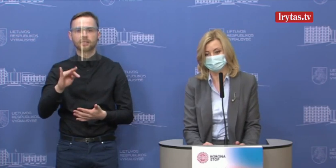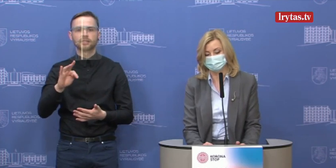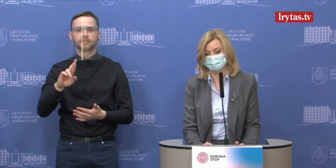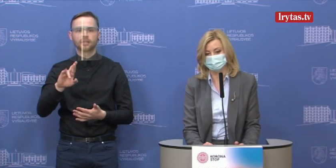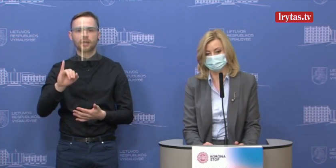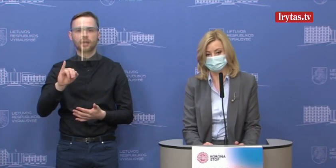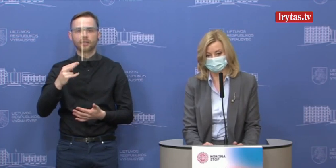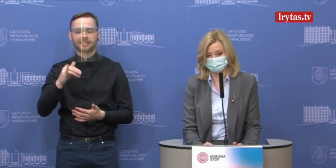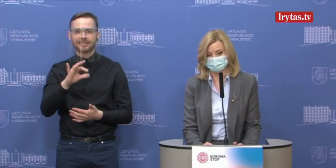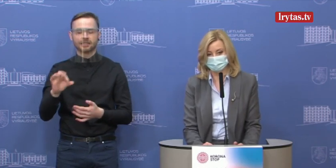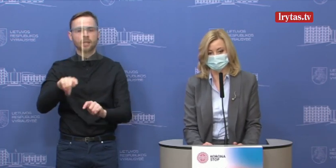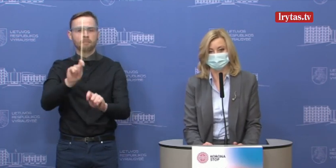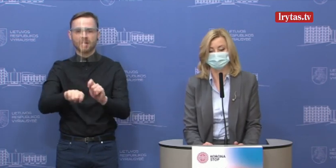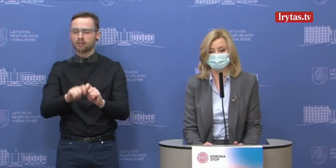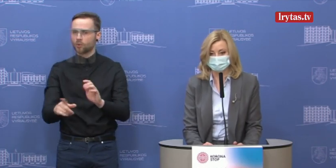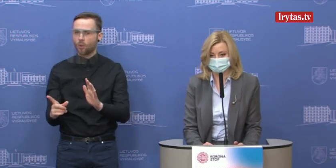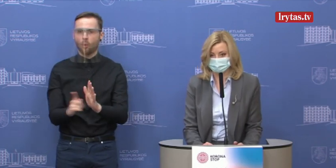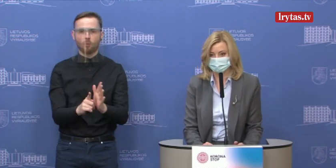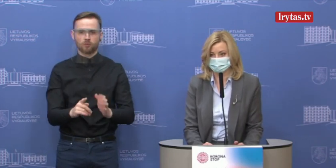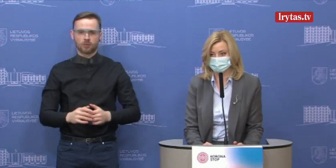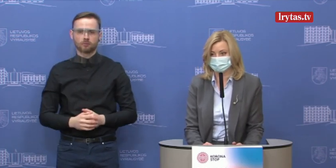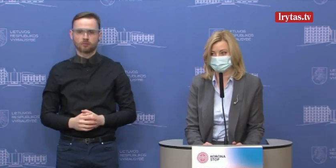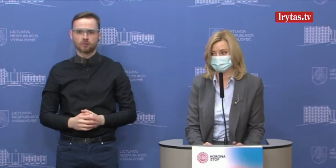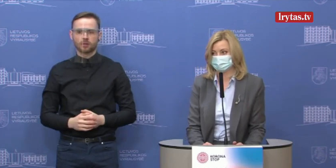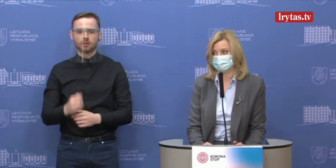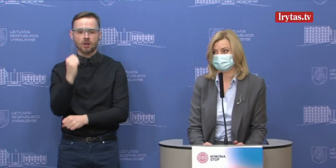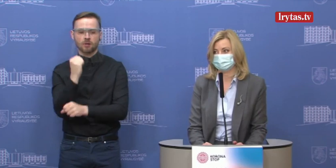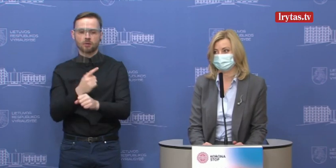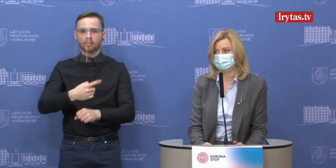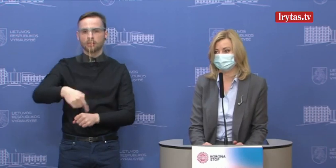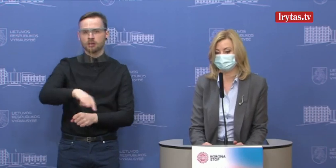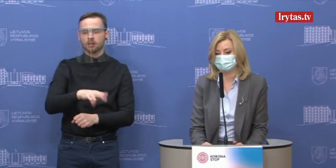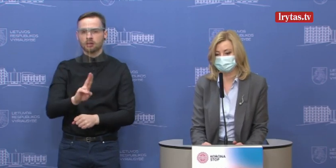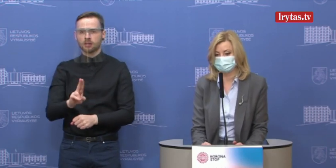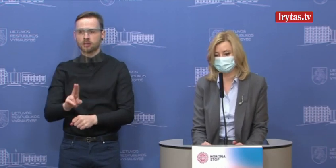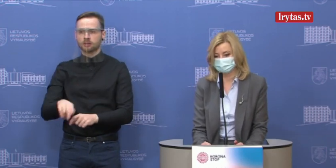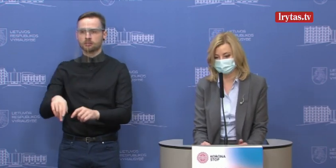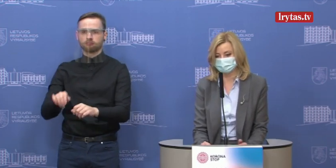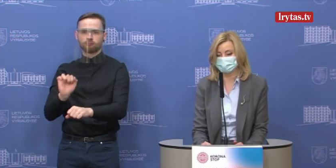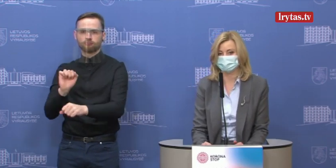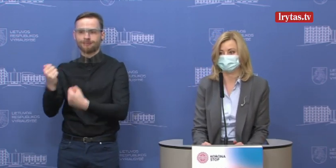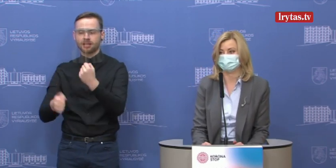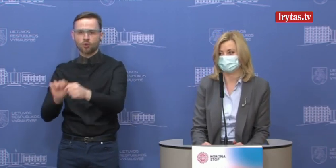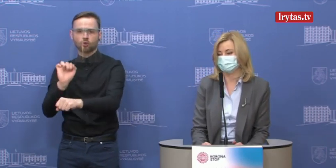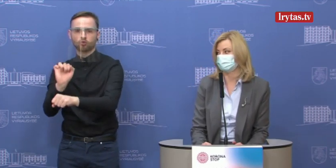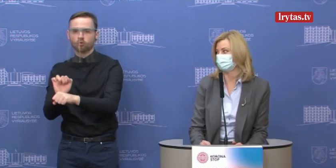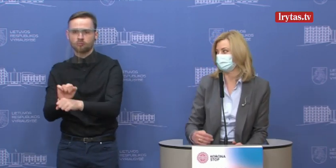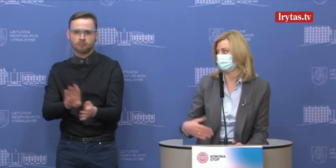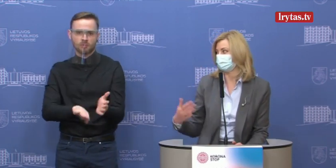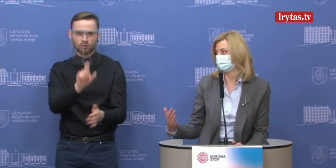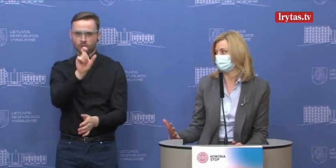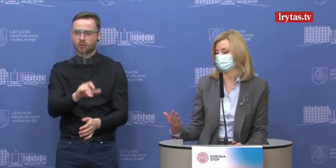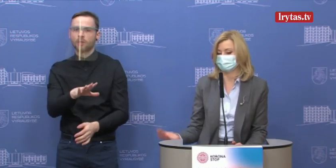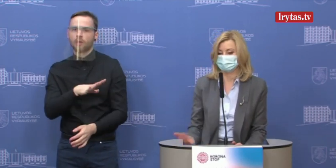centro darbuotojai. Tie darbuotojai sustabdyti transporto priemonės ar piliečių jokios teisės neturi, tai daro pasieniečiai, bet